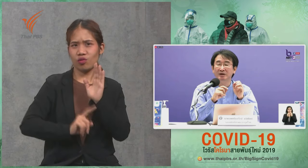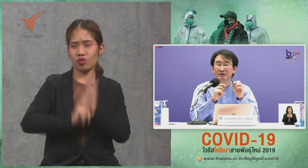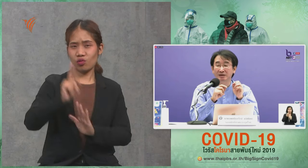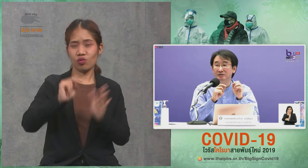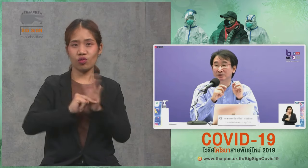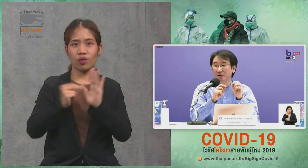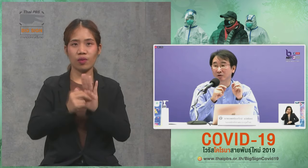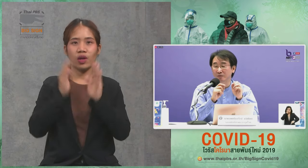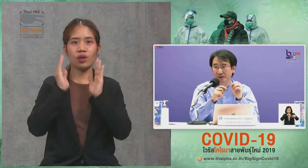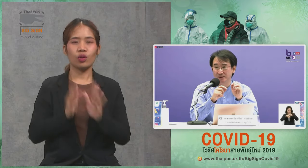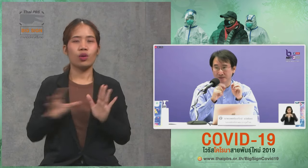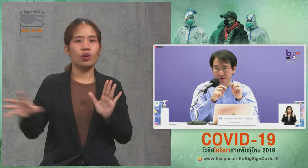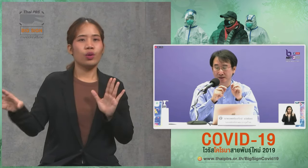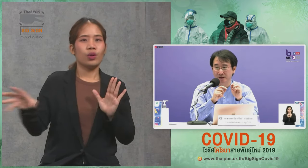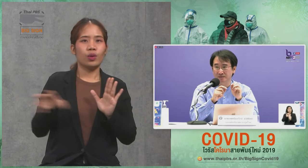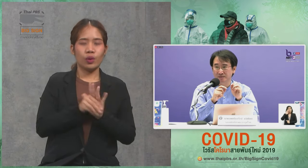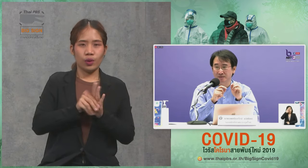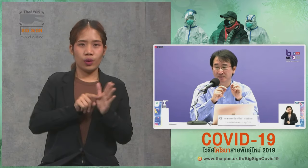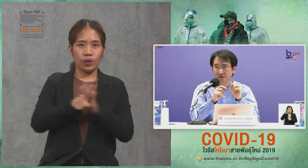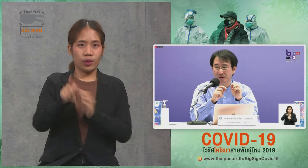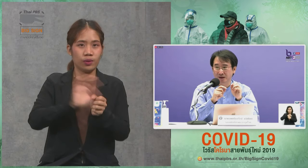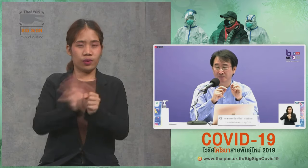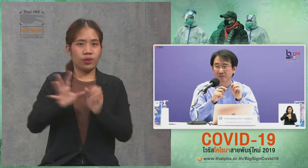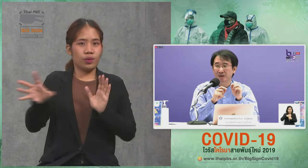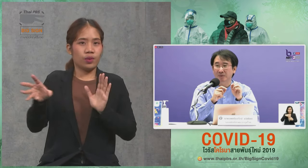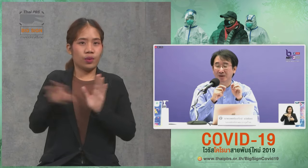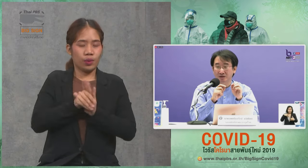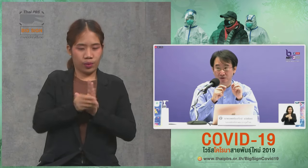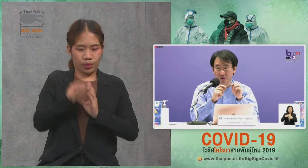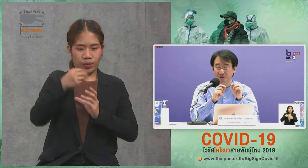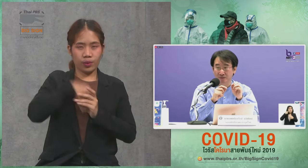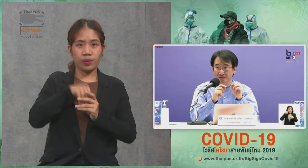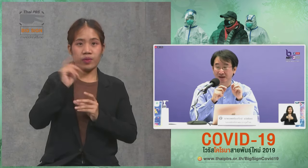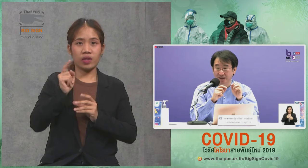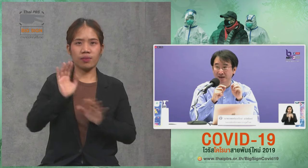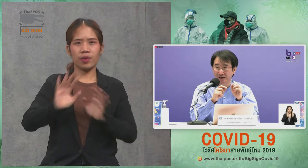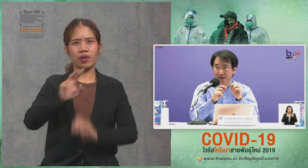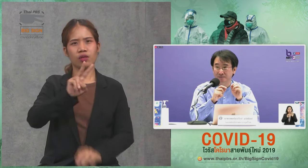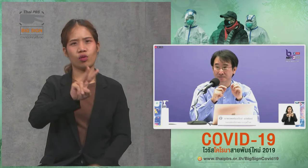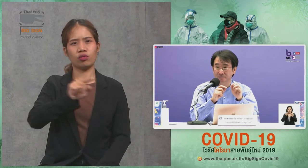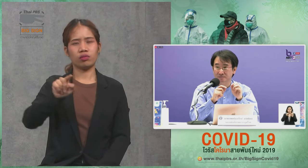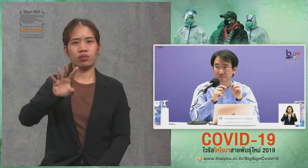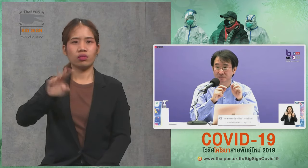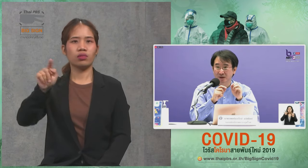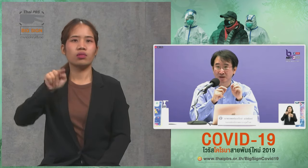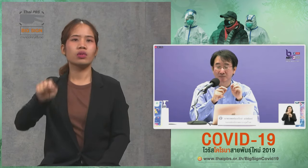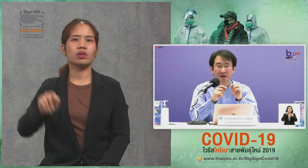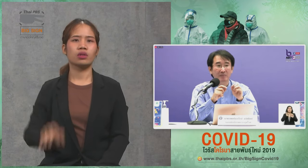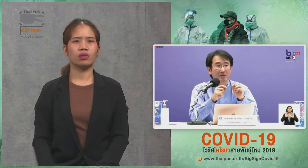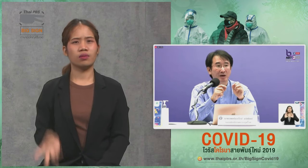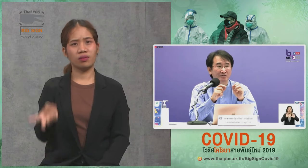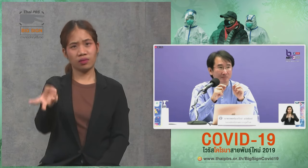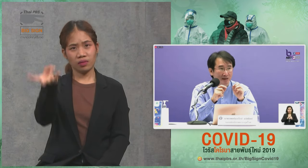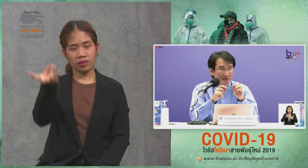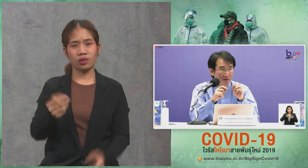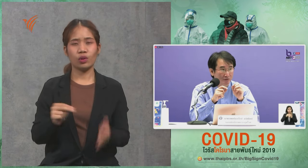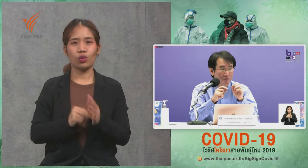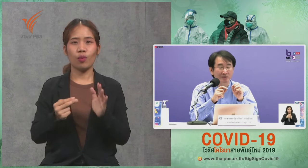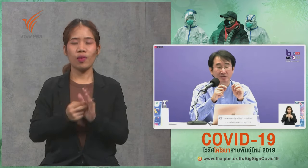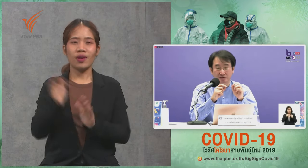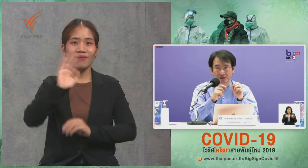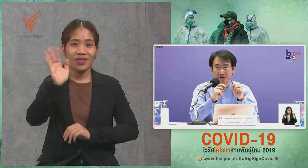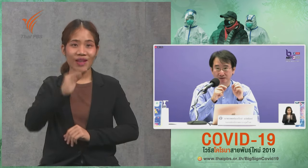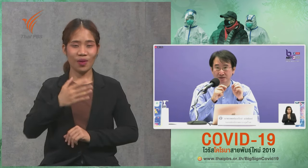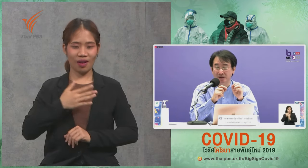มีผู้ที่ติดเชื้อโควิดจริงๆเนี่ยนะครับประมาณ 2-4% แค่นั้นเองไม่ได้แปลว่าเราสัมผัสเสี่